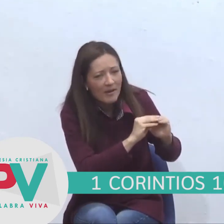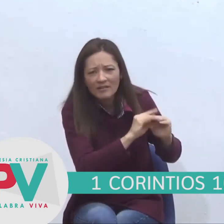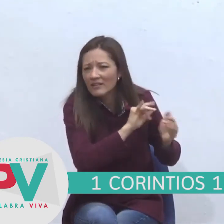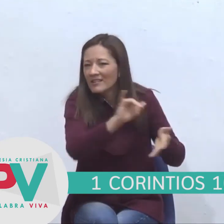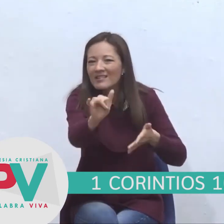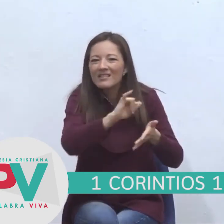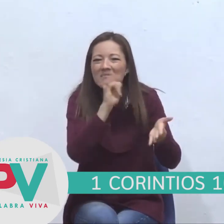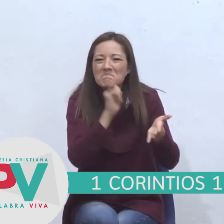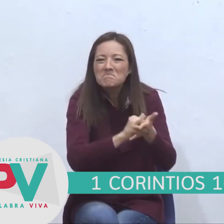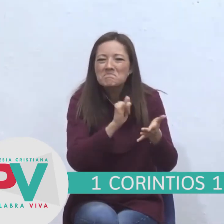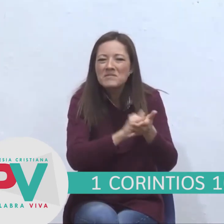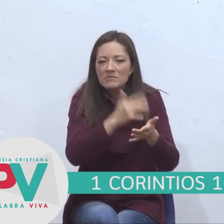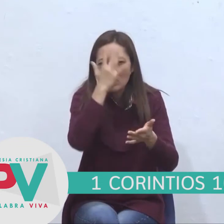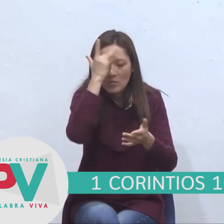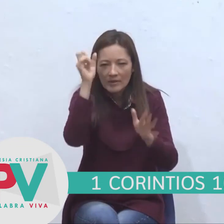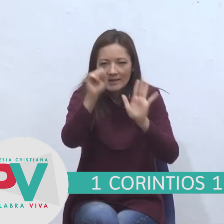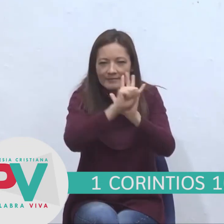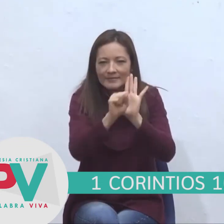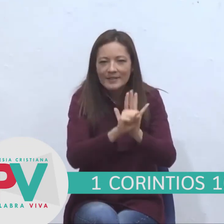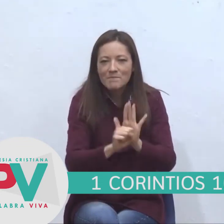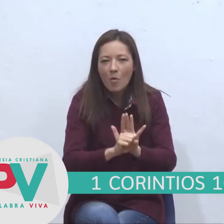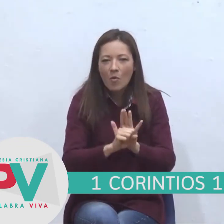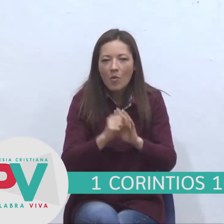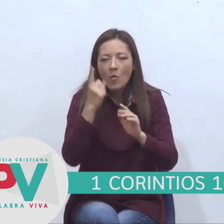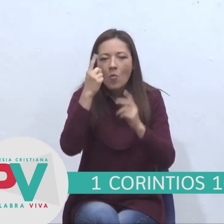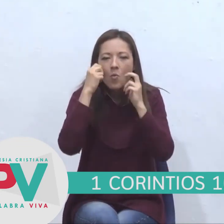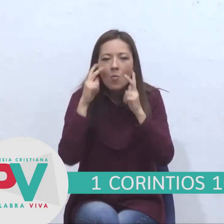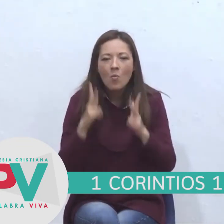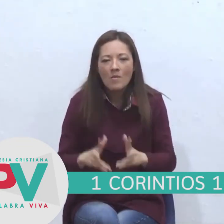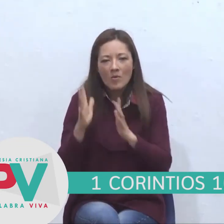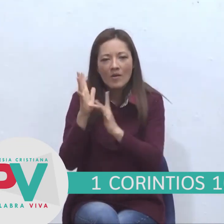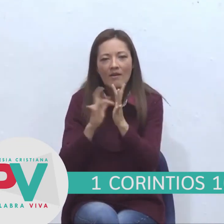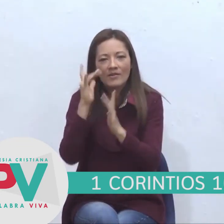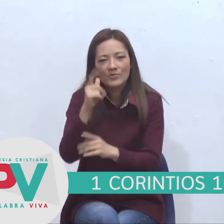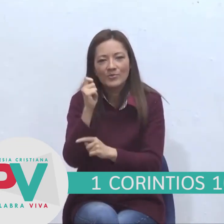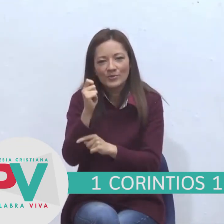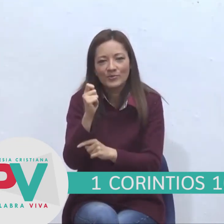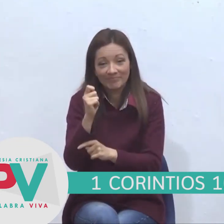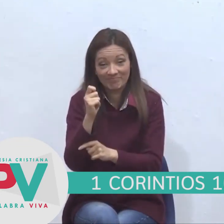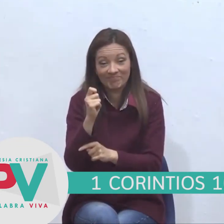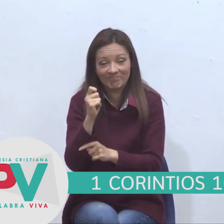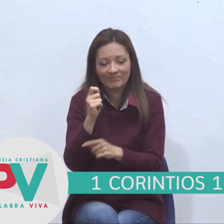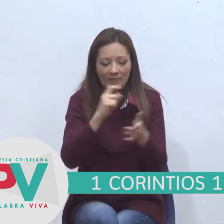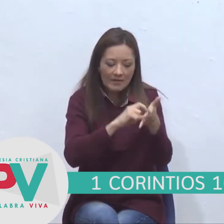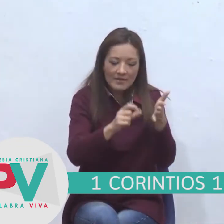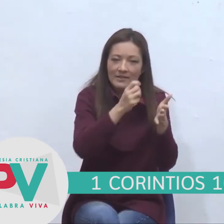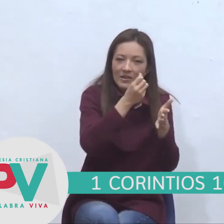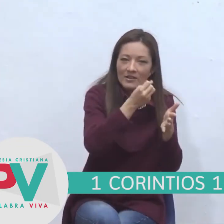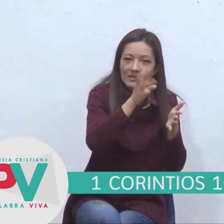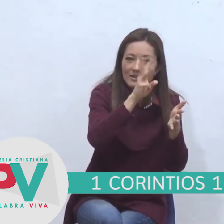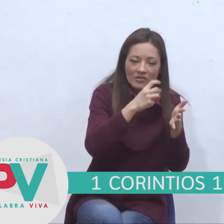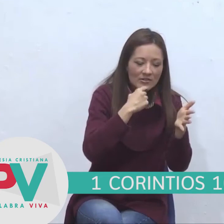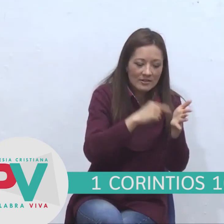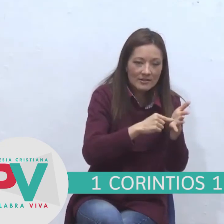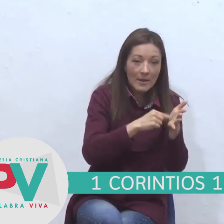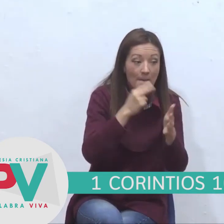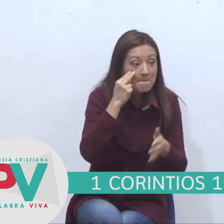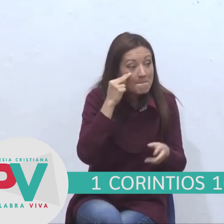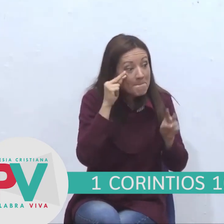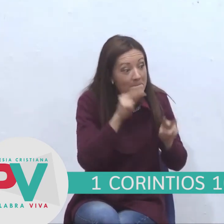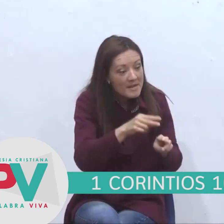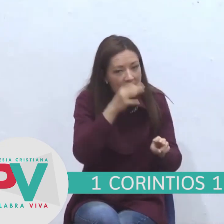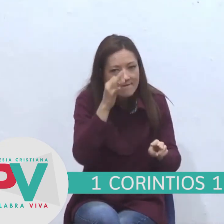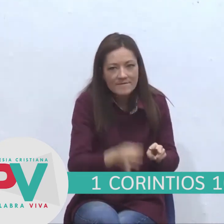el mismo pan por el sentido que le estamos dando en Cristo Jesús? Y dice el versículo 18, mirad a Israel, según la